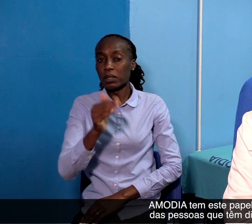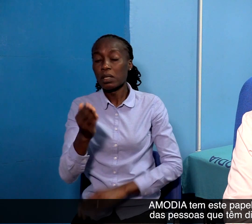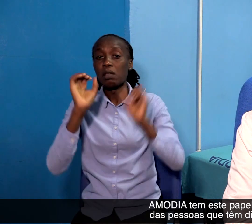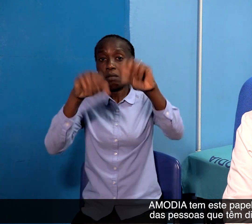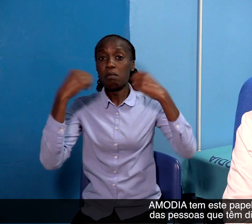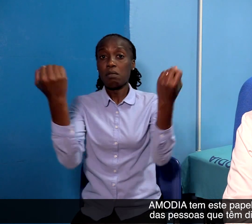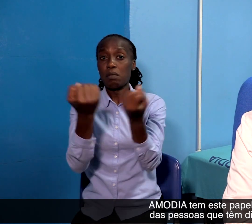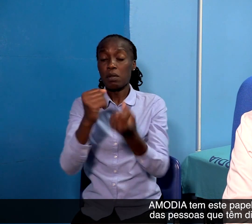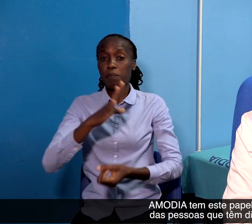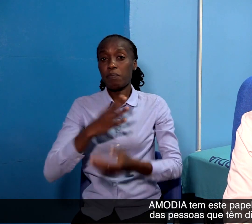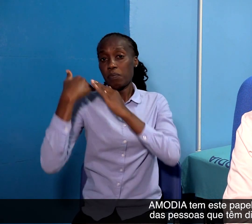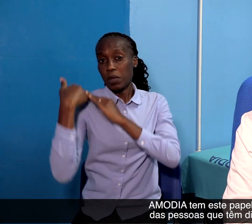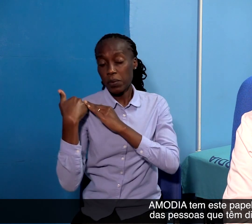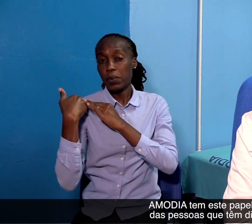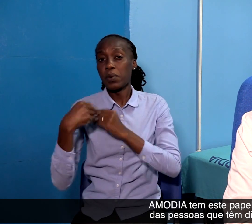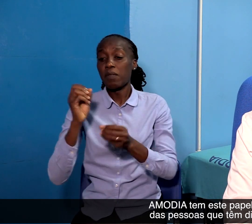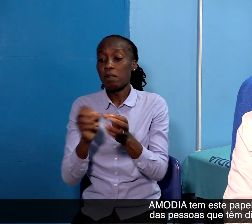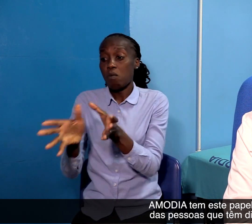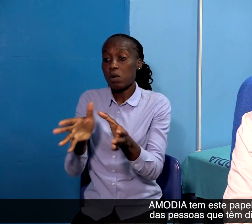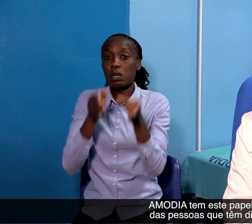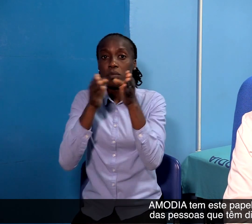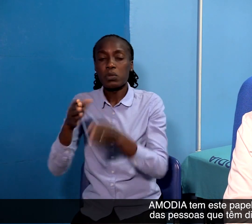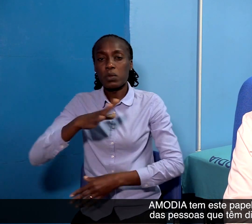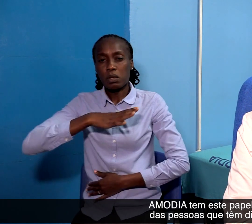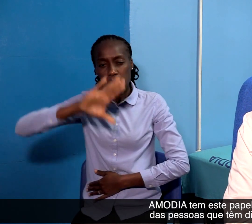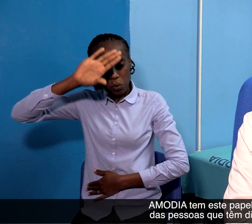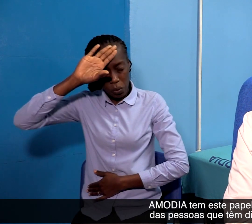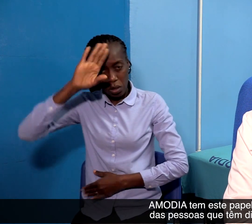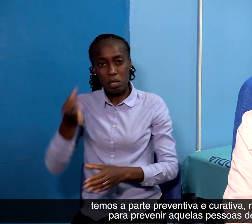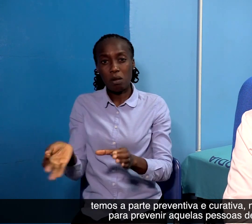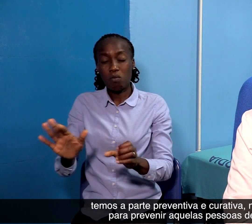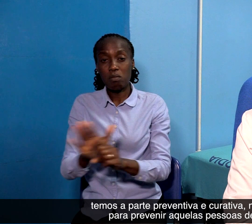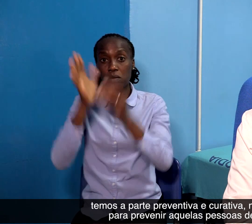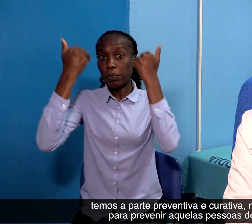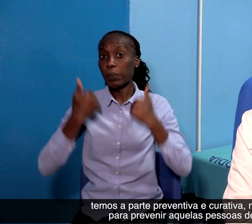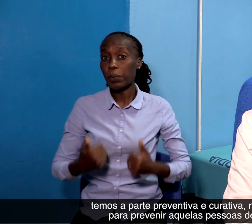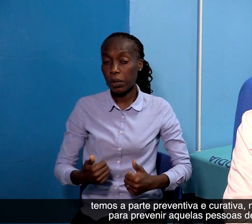de cuidar do paciente que tem a diabetes, das pessoas que têm diabetes.